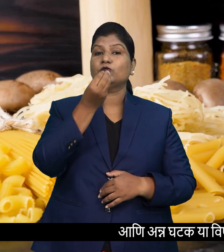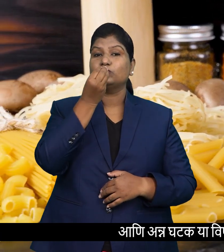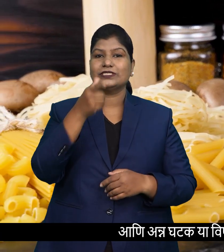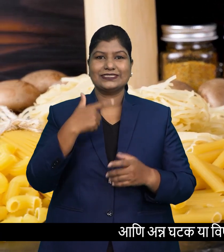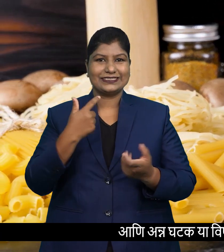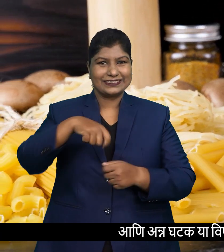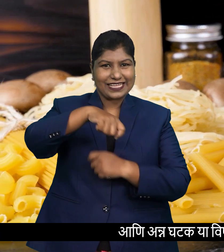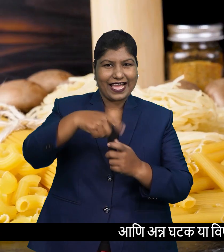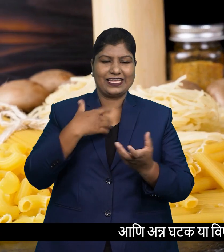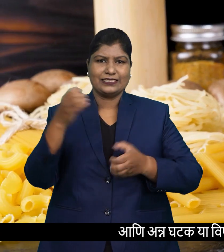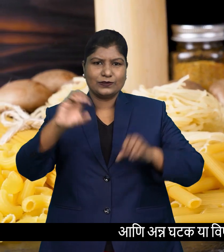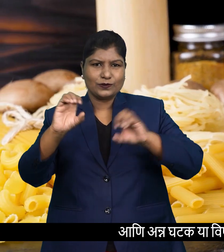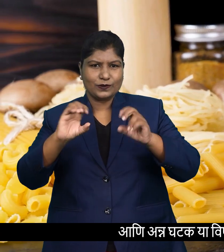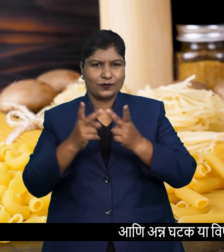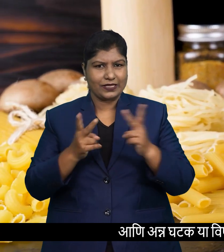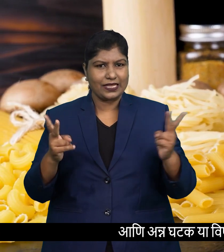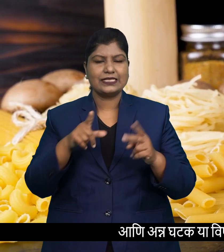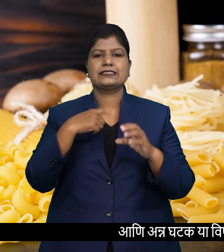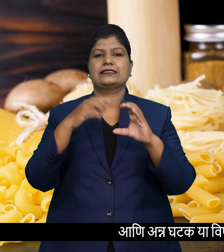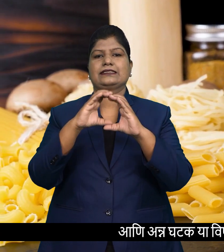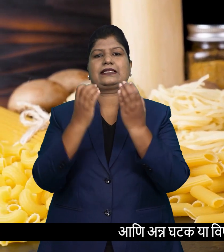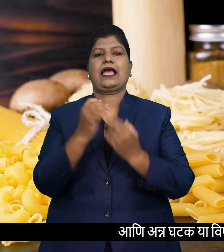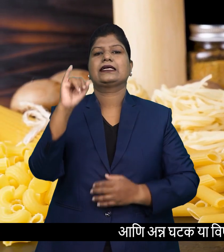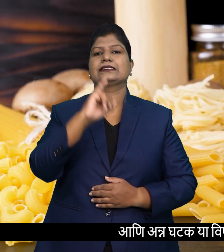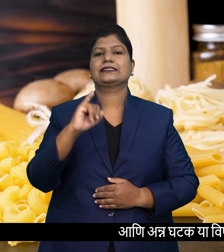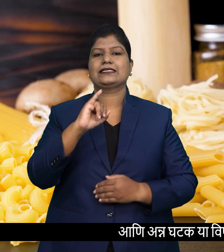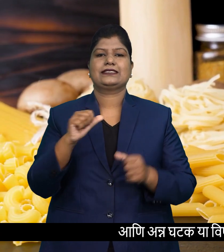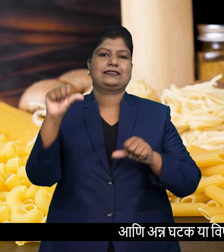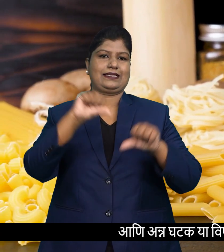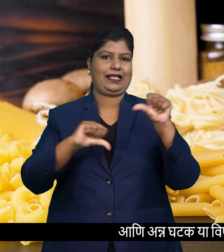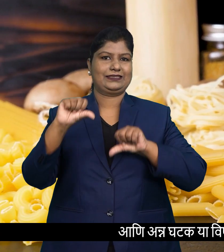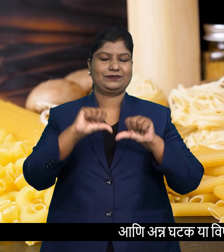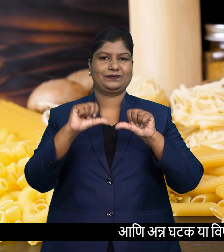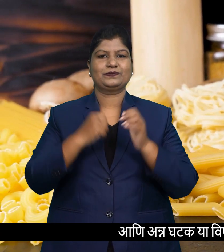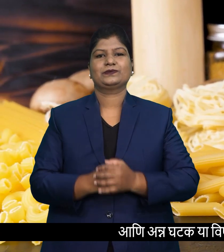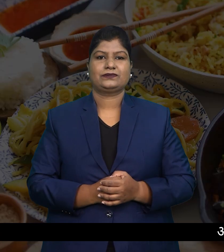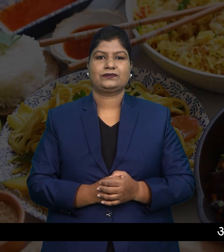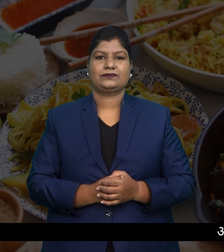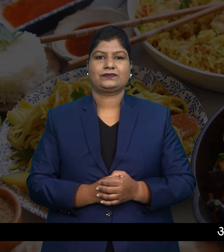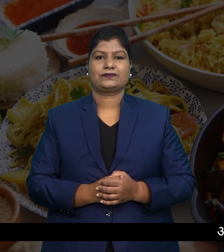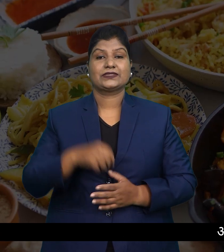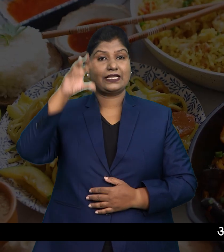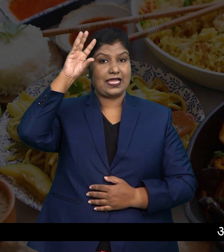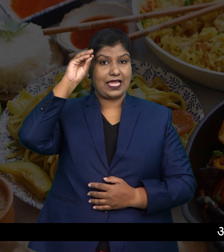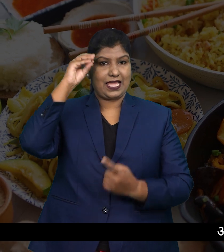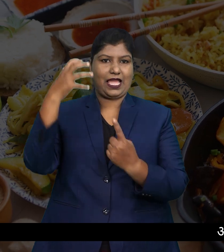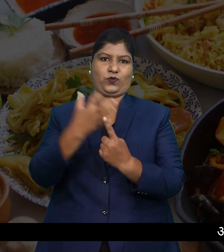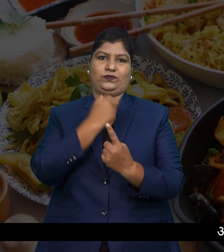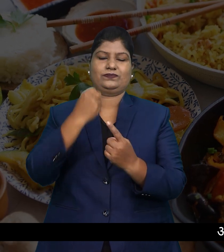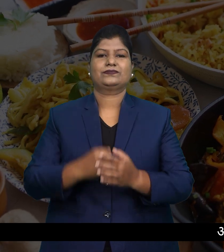घटक या विषयावर जाणून घेण्यासाठी येथे आहोत. अध्ययन